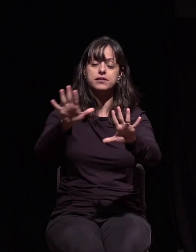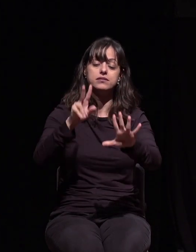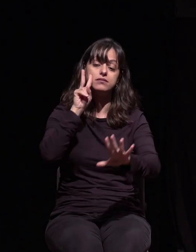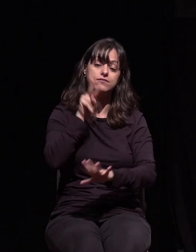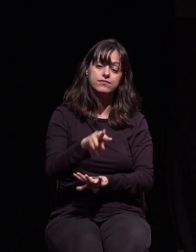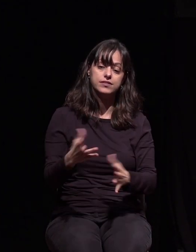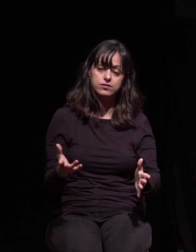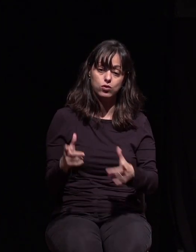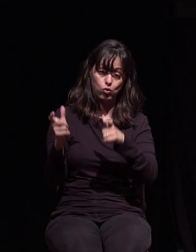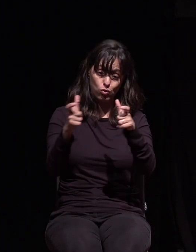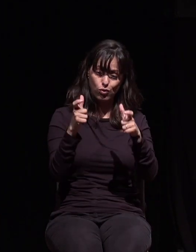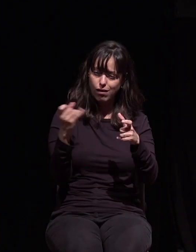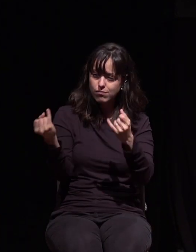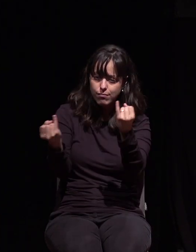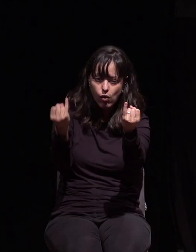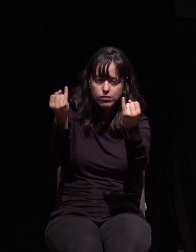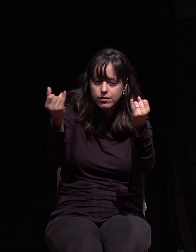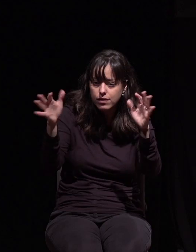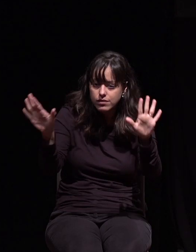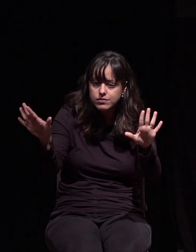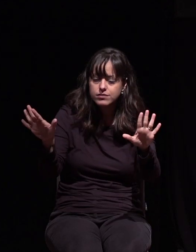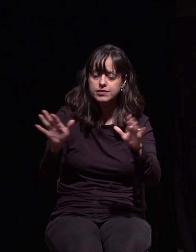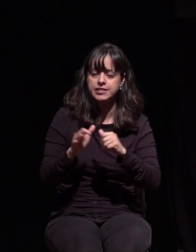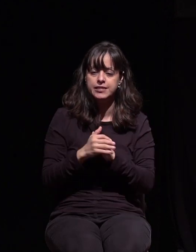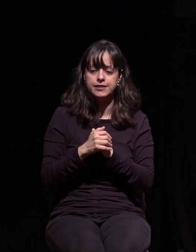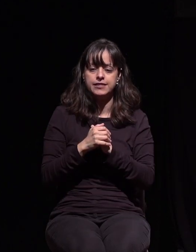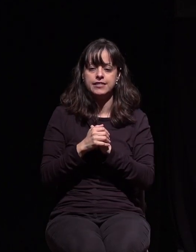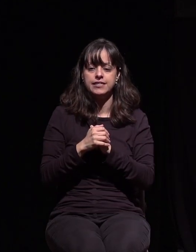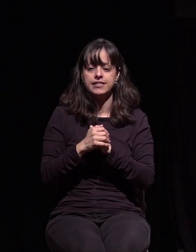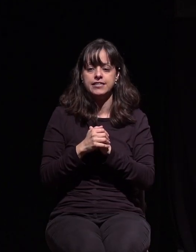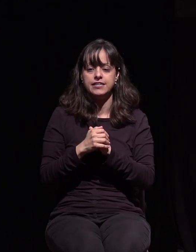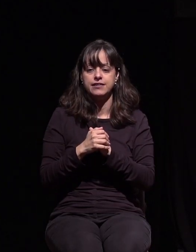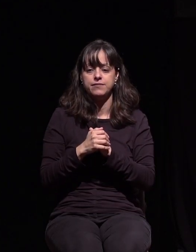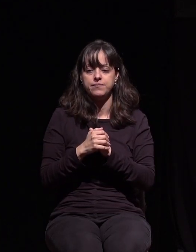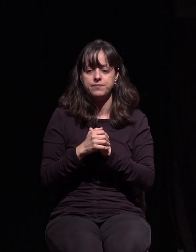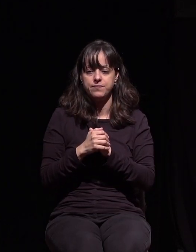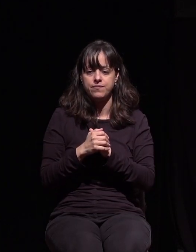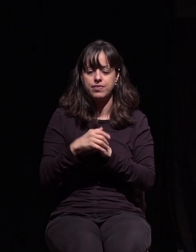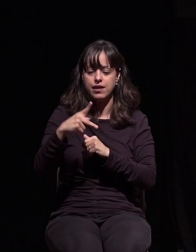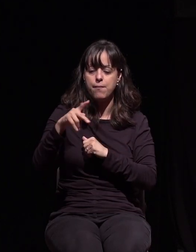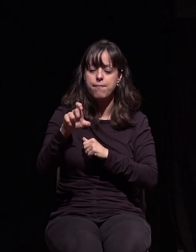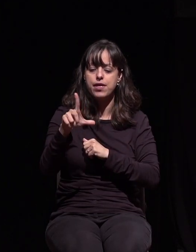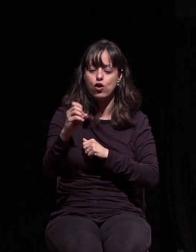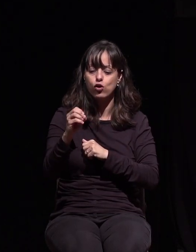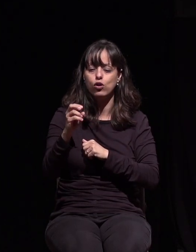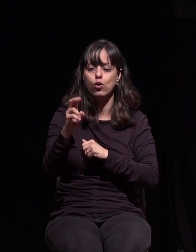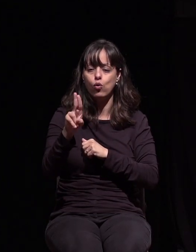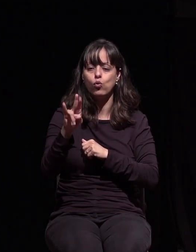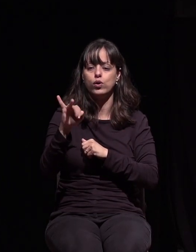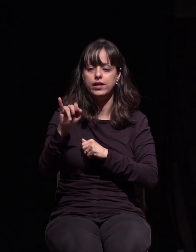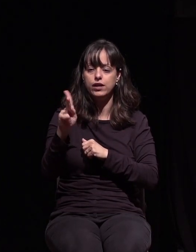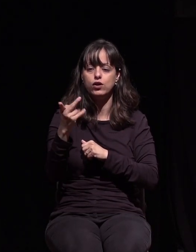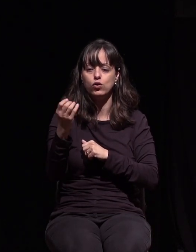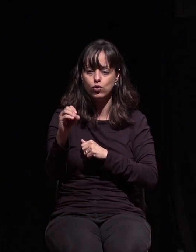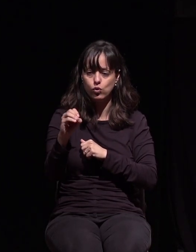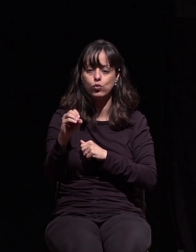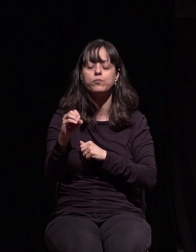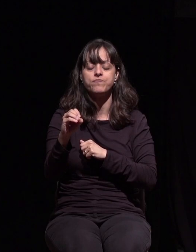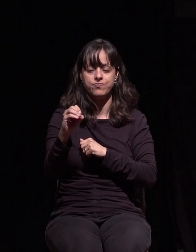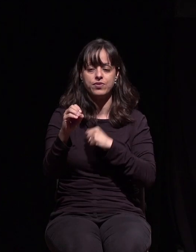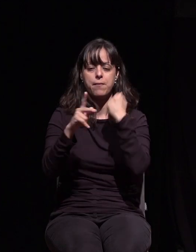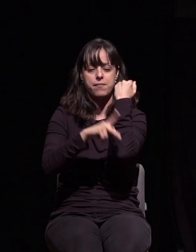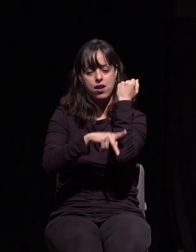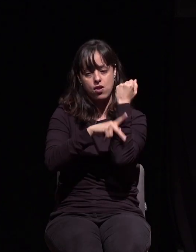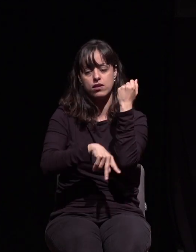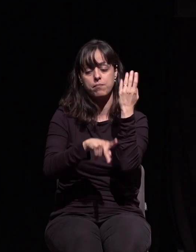Os lugares são muito preciosos, do ponto de vista do Lago do Pelourinho, a Barroquinha do lado da frente da Praça Castro Alves, são lugares